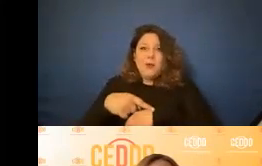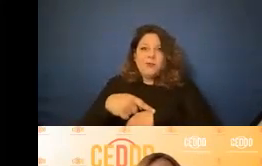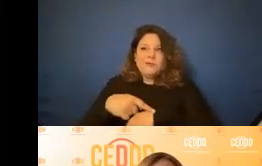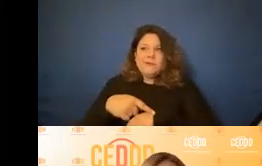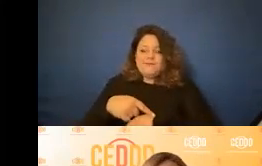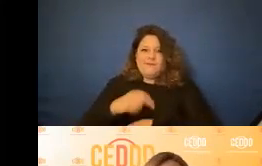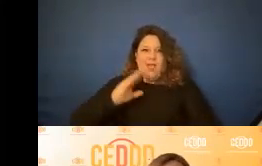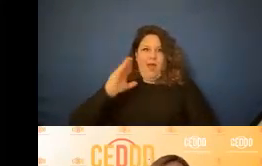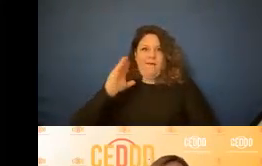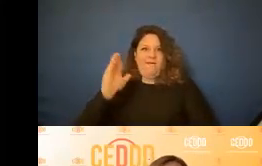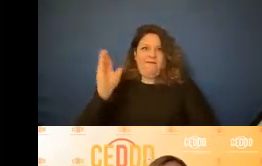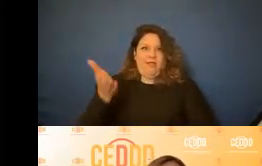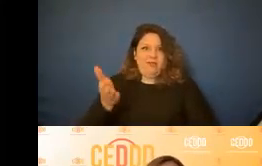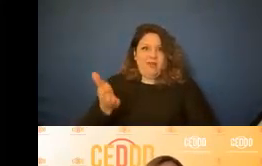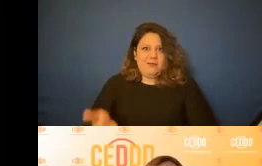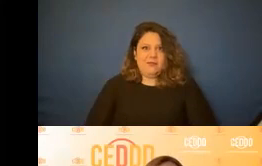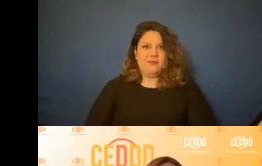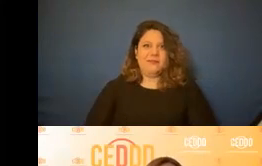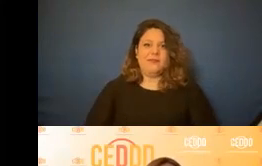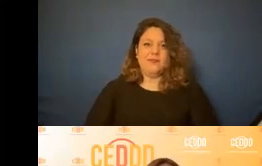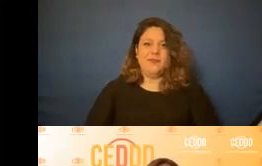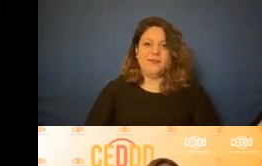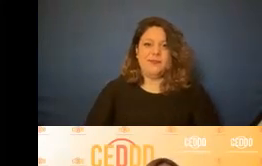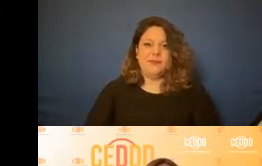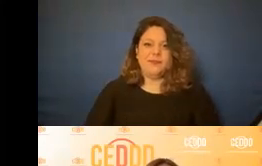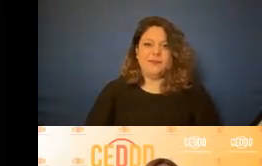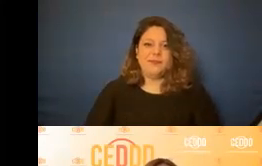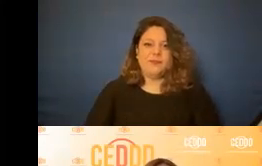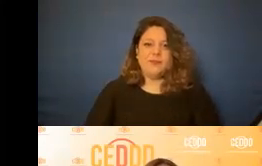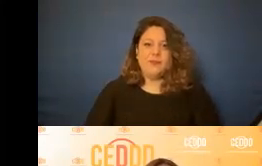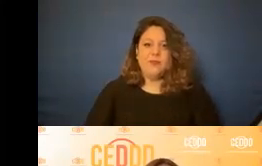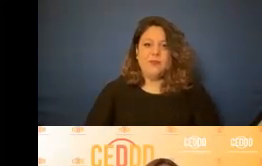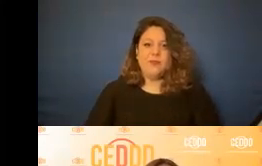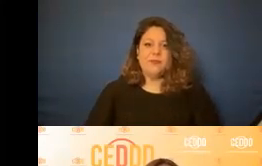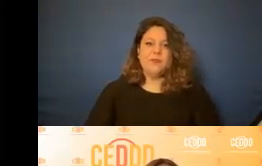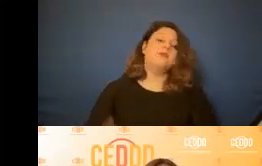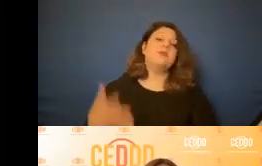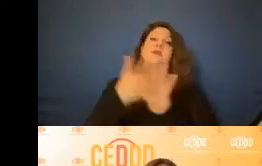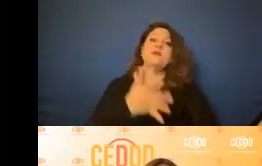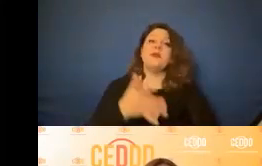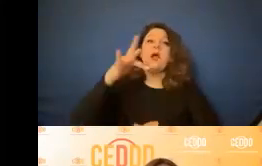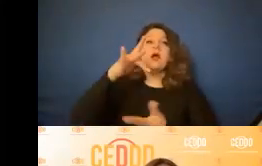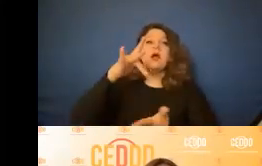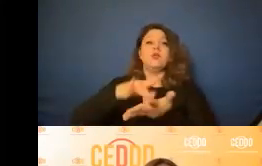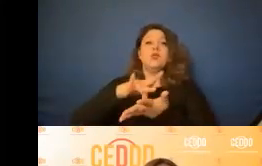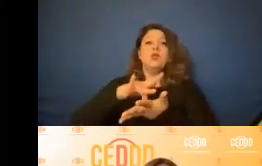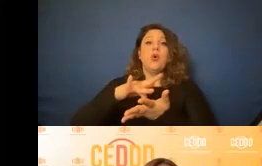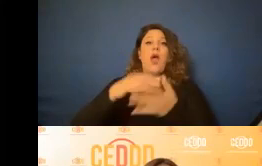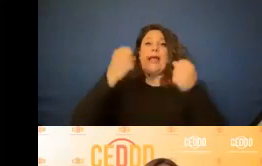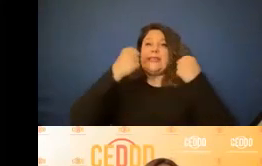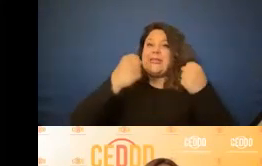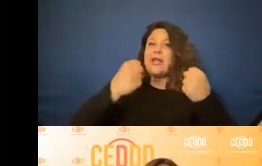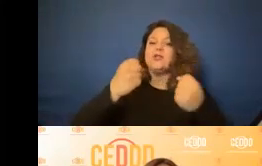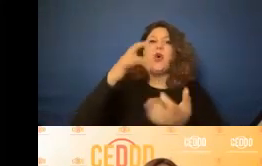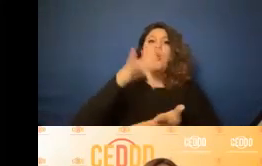¿no? Al final, partido obviamente de los recursos personales. Por tanto, cuanto más tiempo, cuanto más intensos o cuanto menos